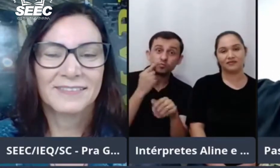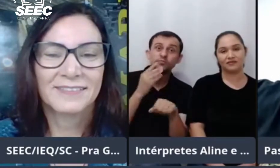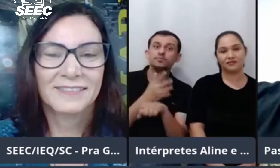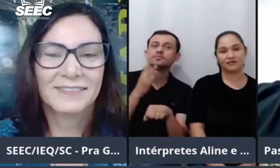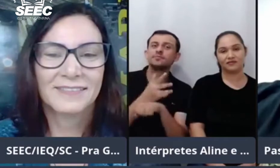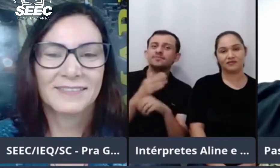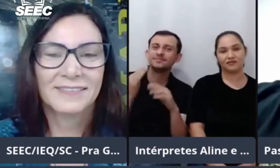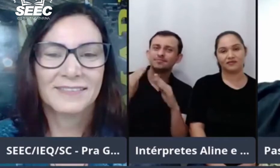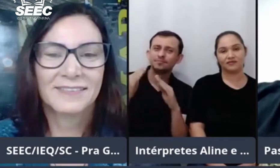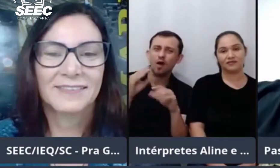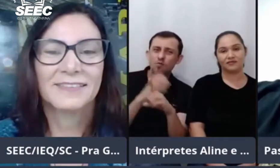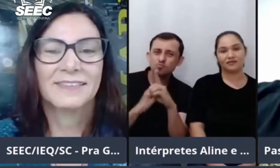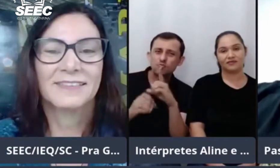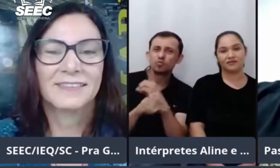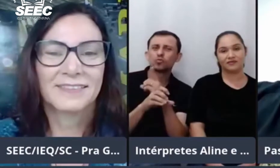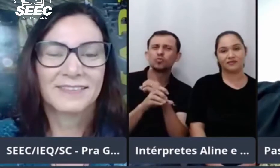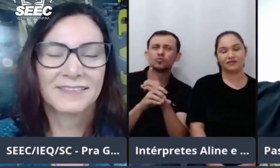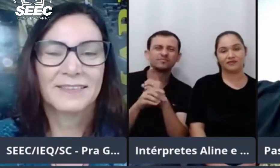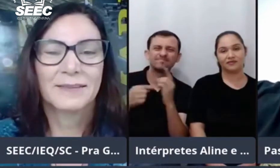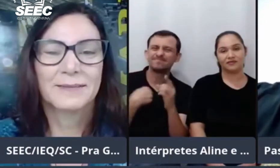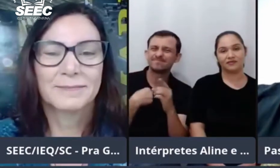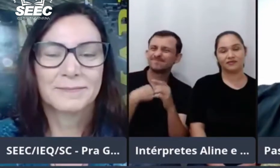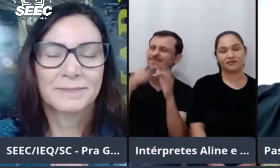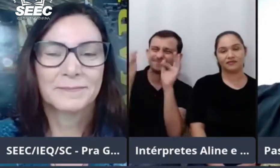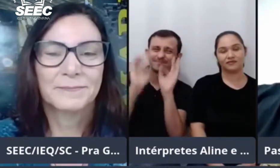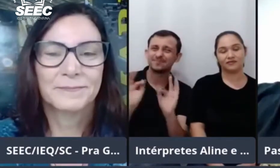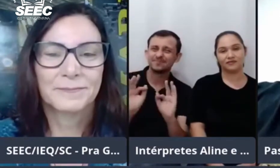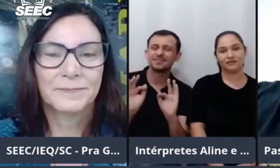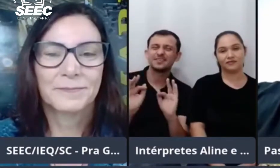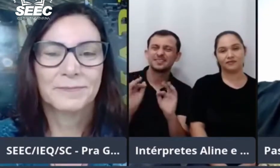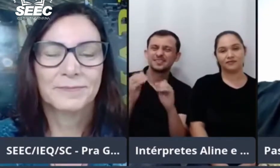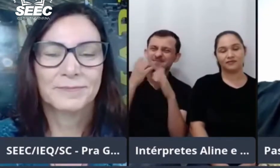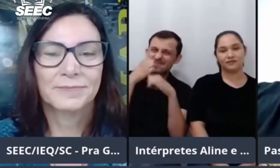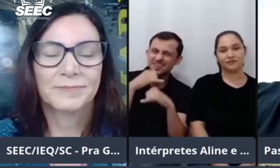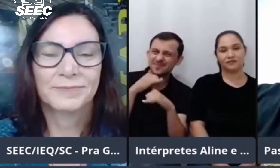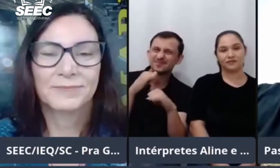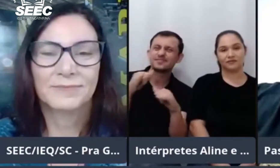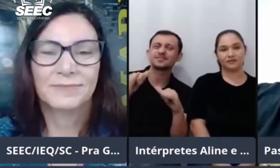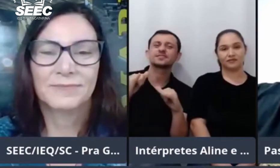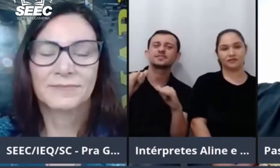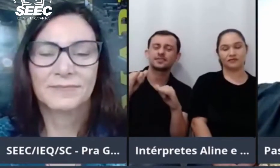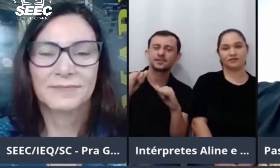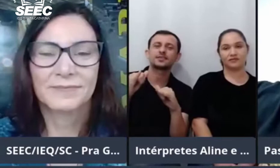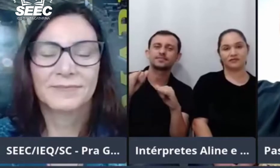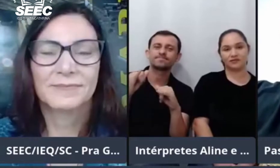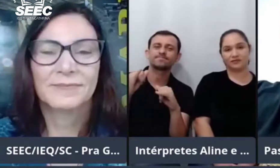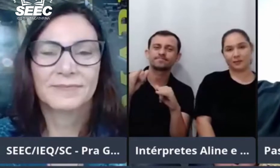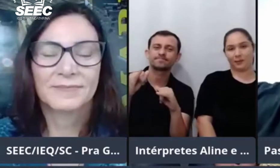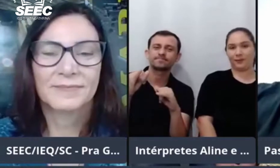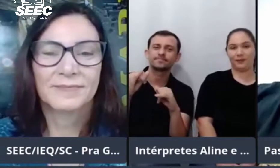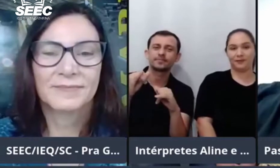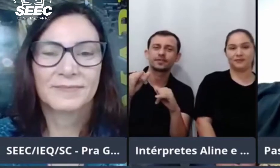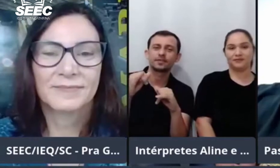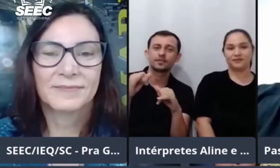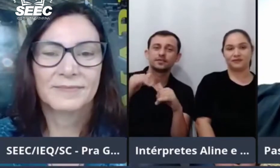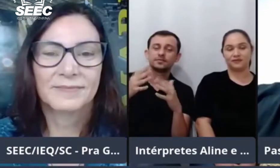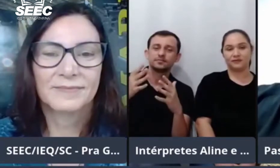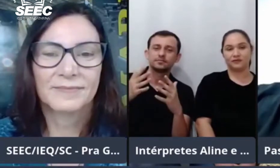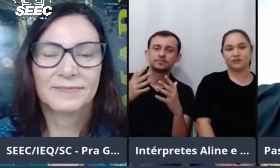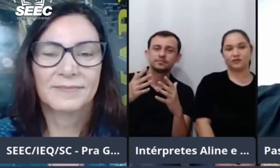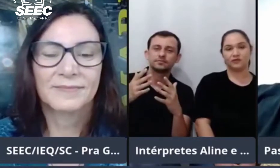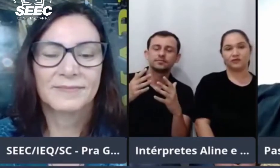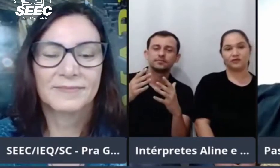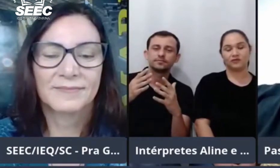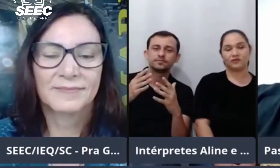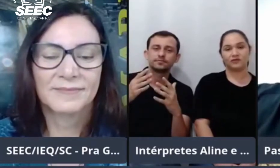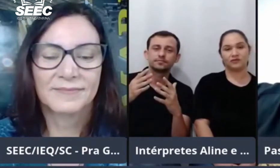nós podermos transmitir algo através da palavra de Deus, da interpretação, né? Para que isso possa morar no coração